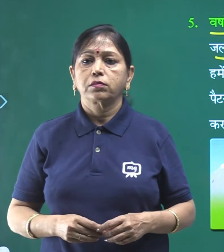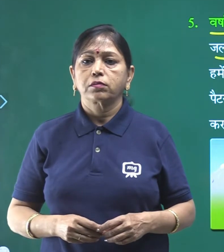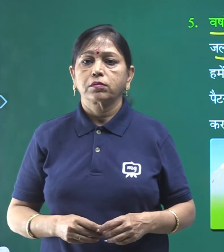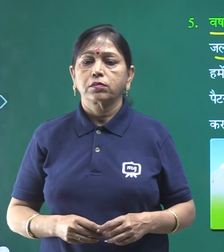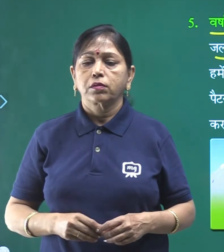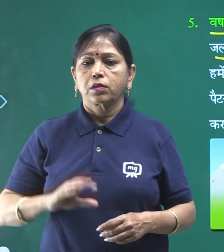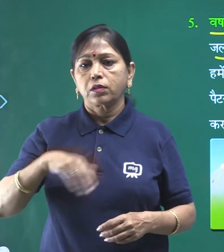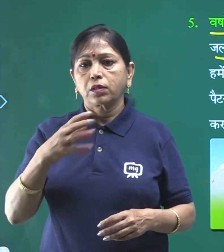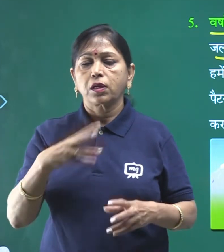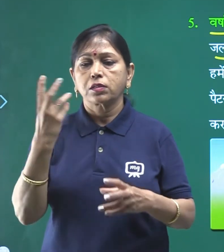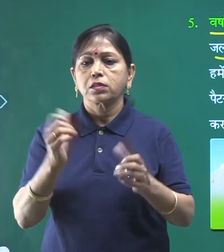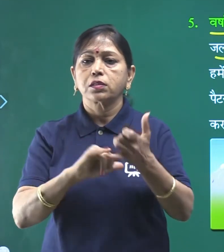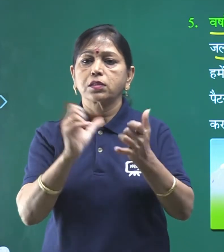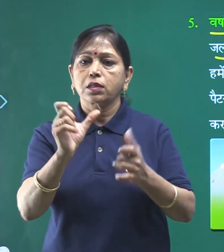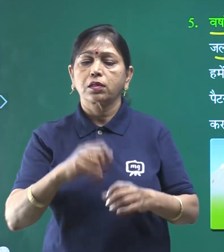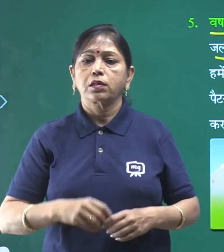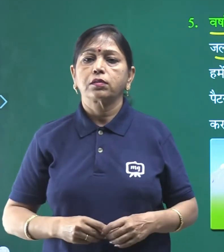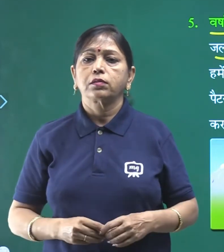है तथा संग नैन